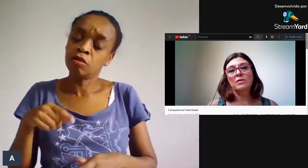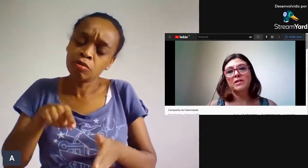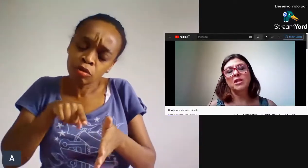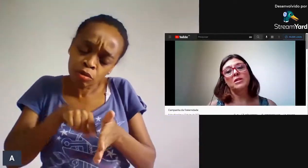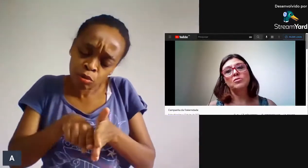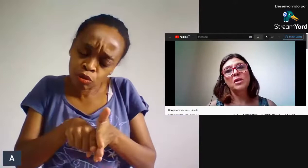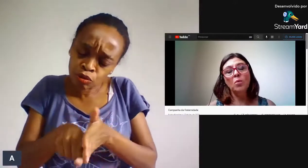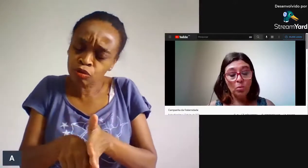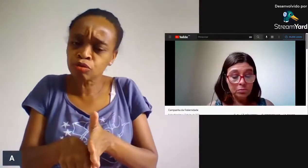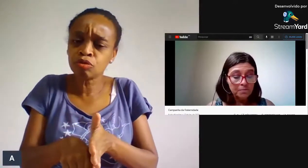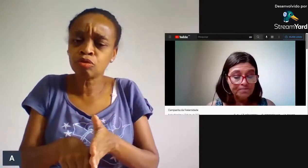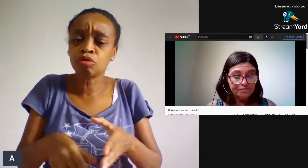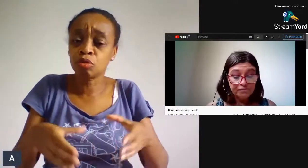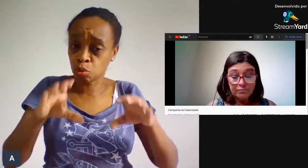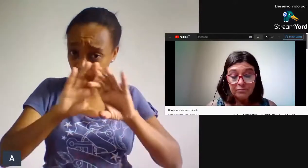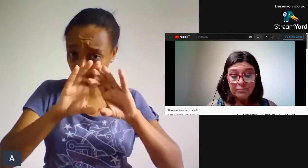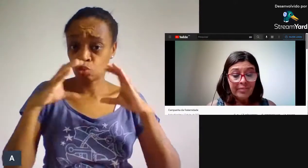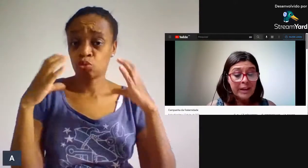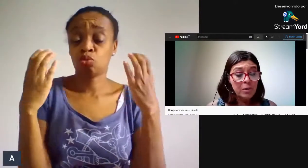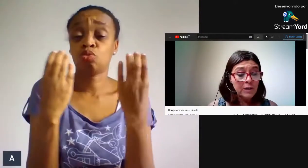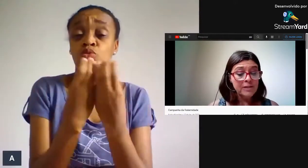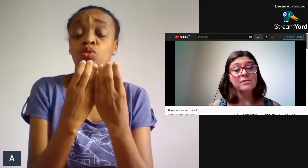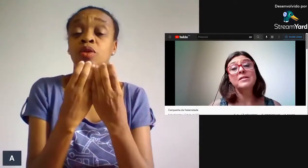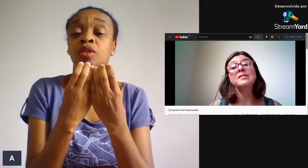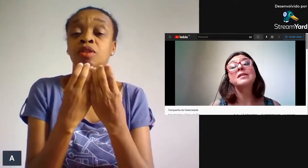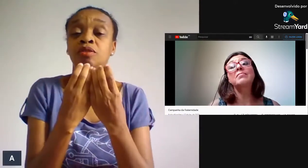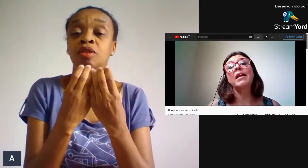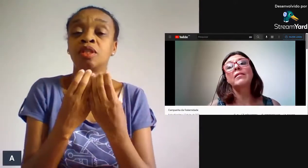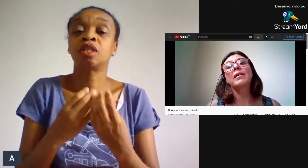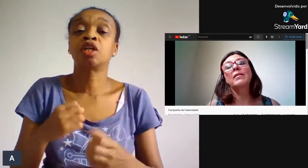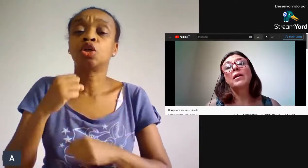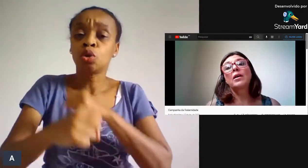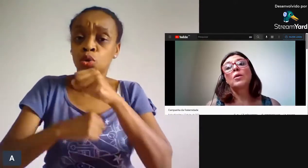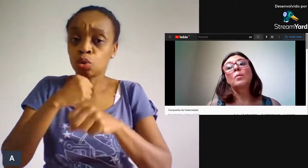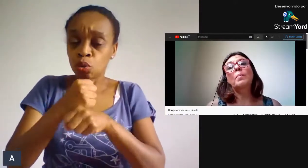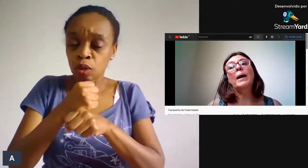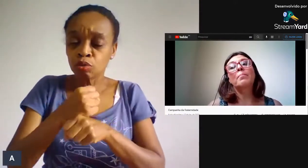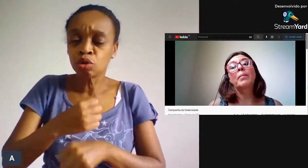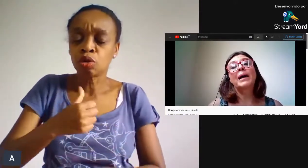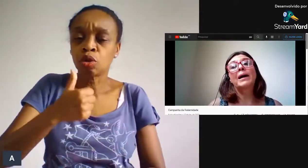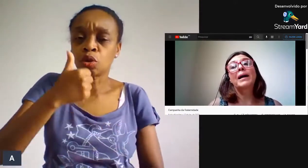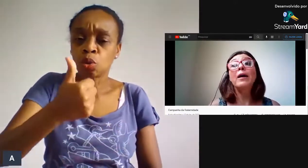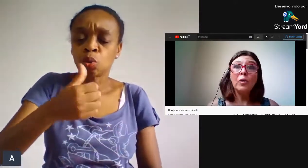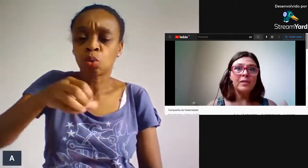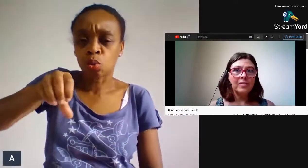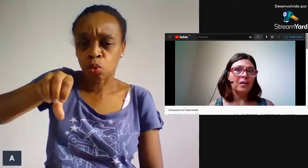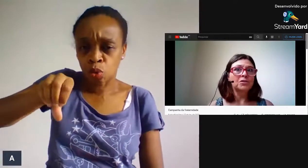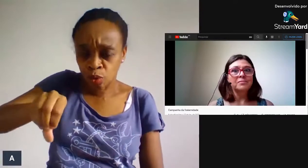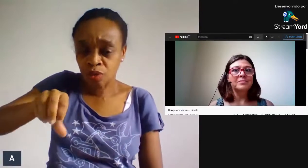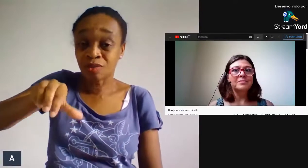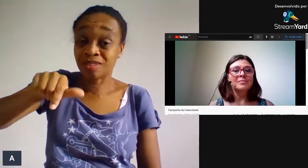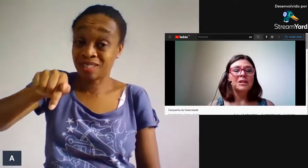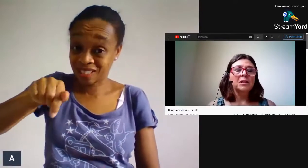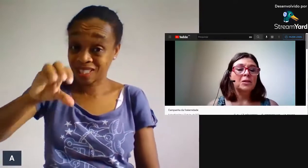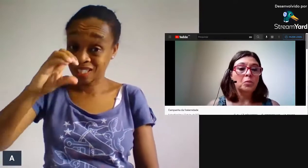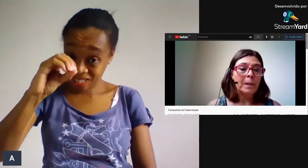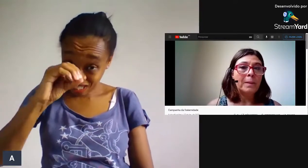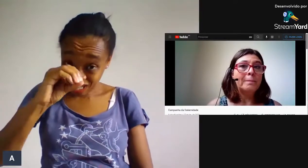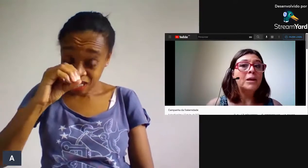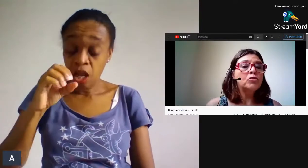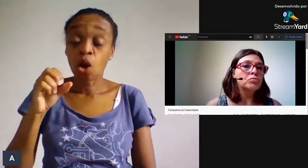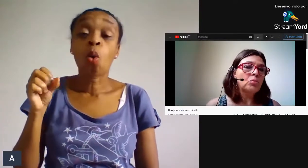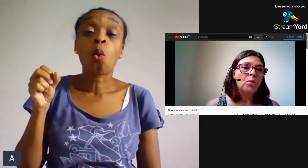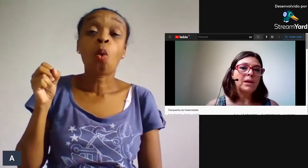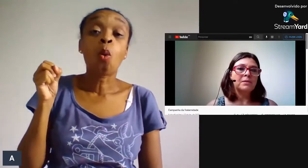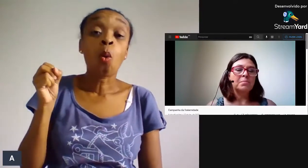no Concílio Vaticano II. Em 1970, o Papa reconheceu, o